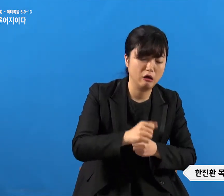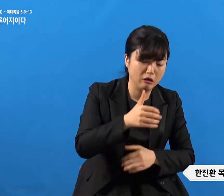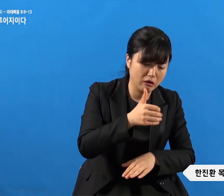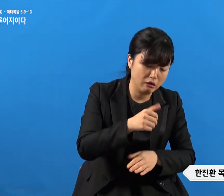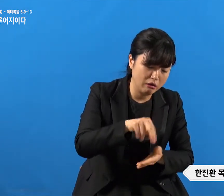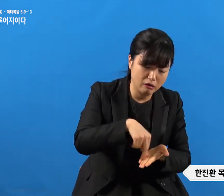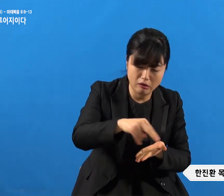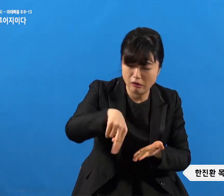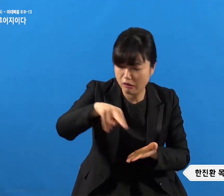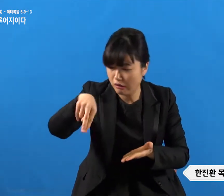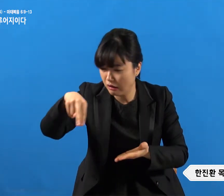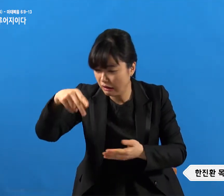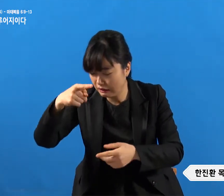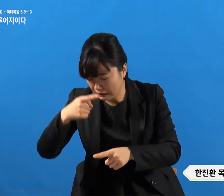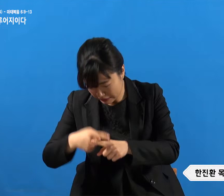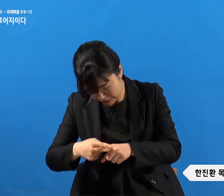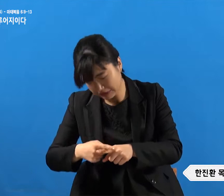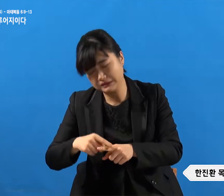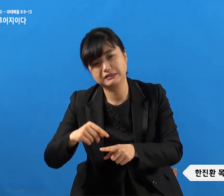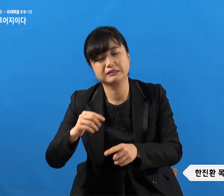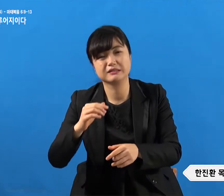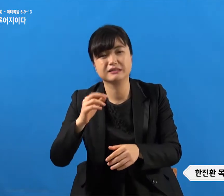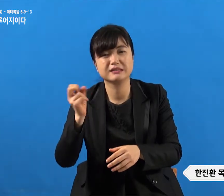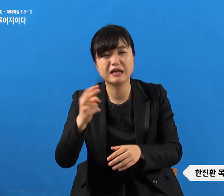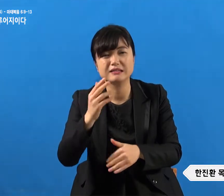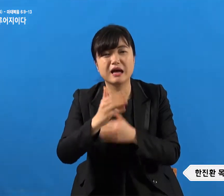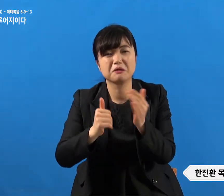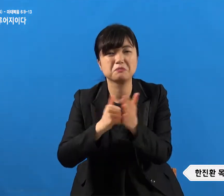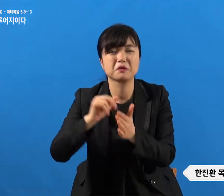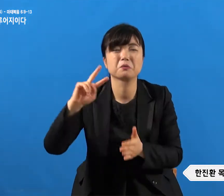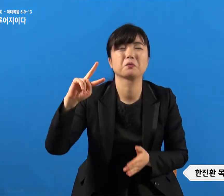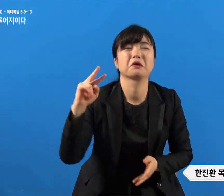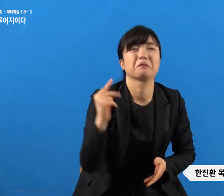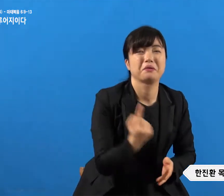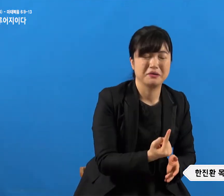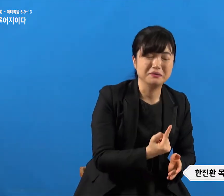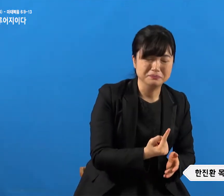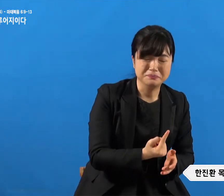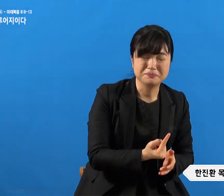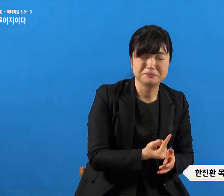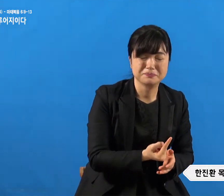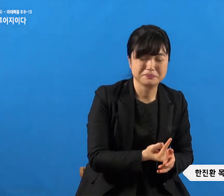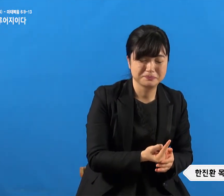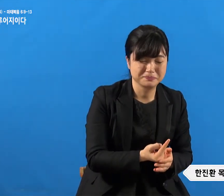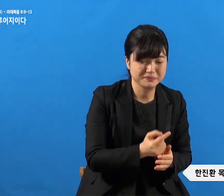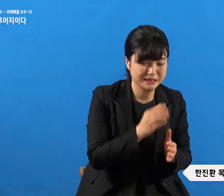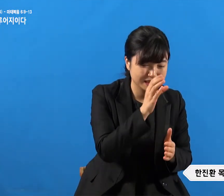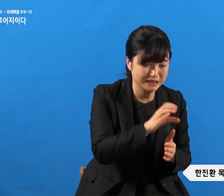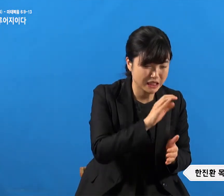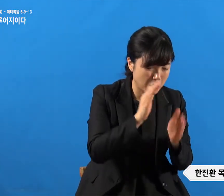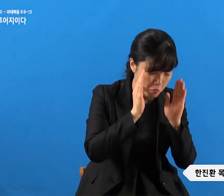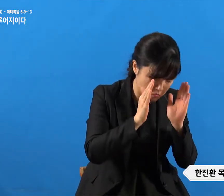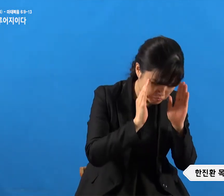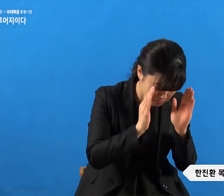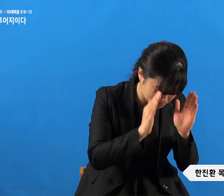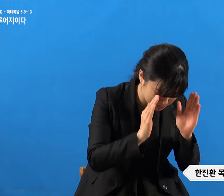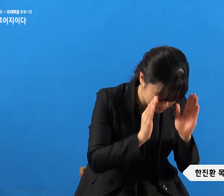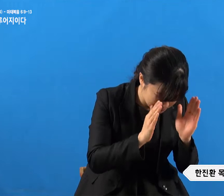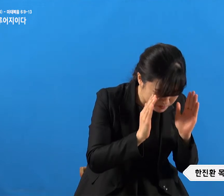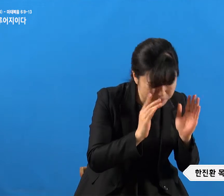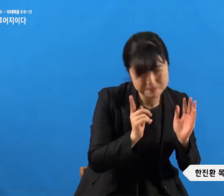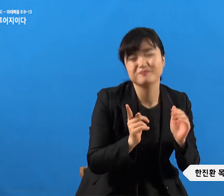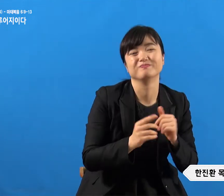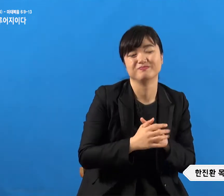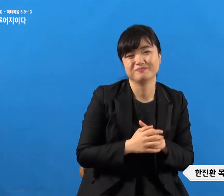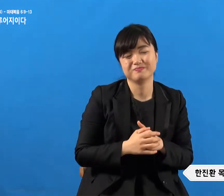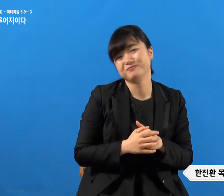이리저리 헤매다가 이제 늦게야 두 손 들고 주님 앞에 나와서 신학 공부하겠습니다 하는